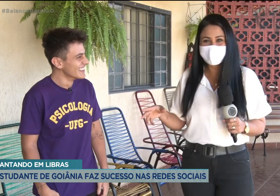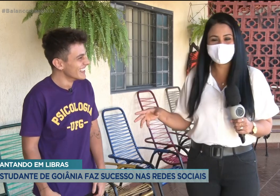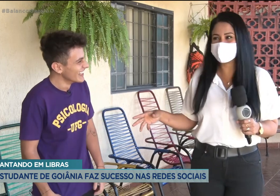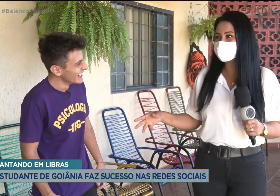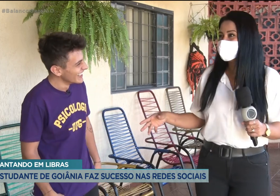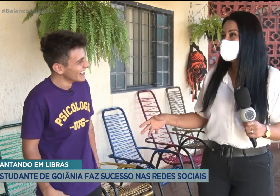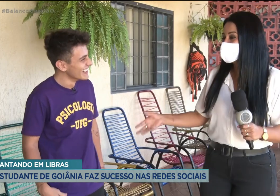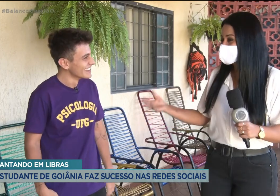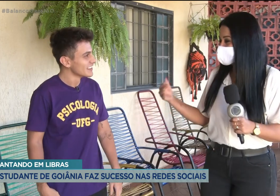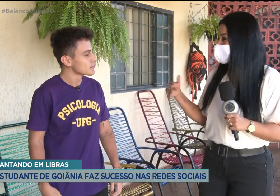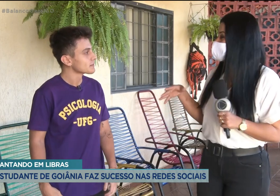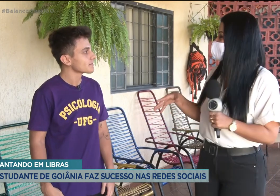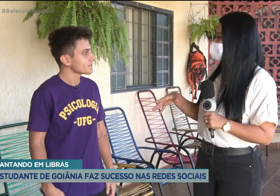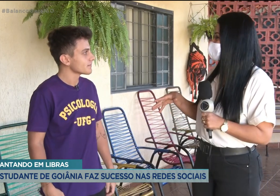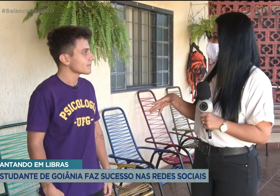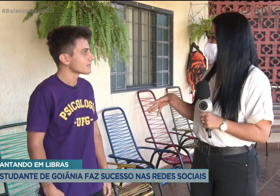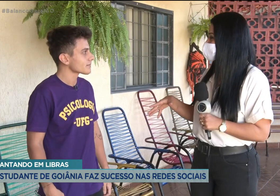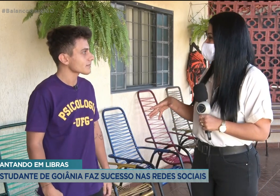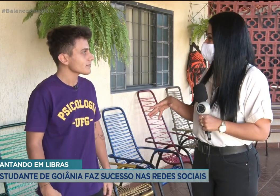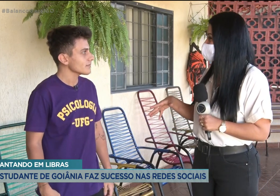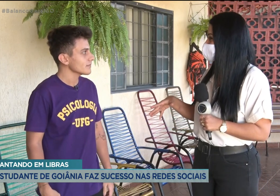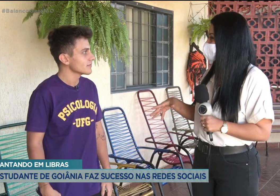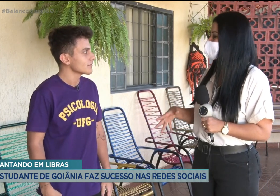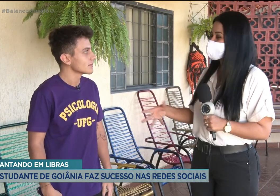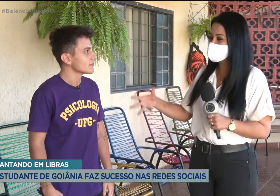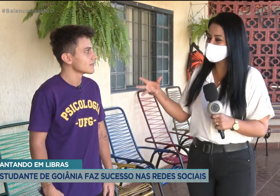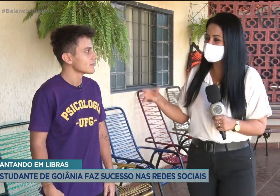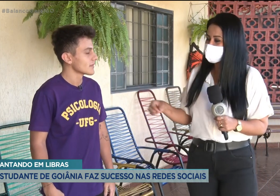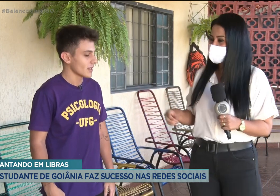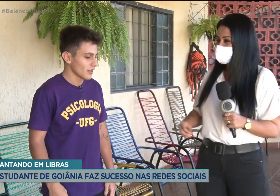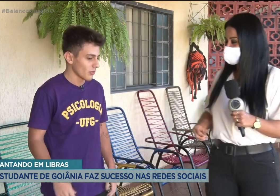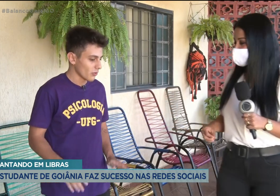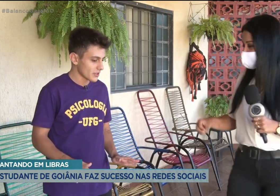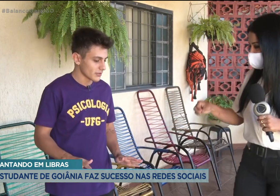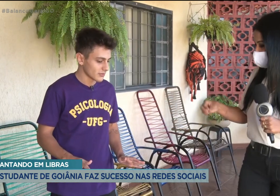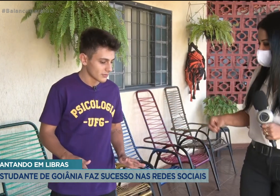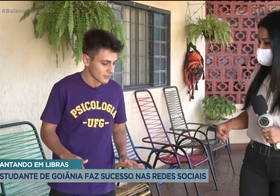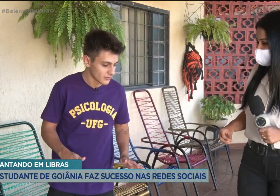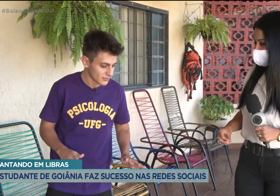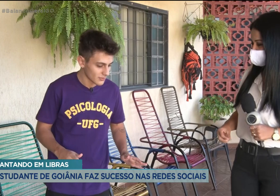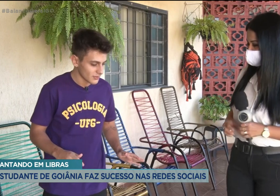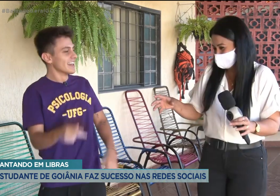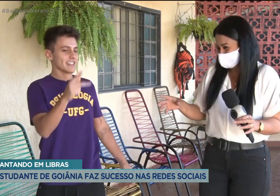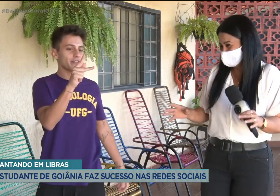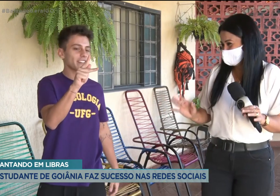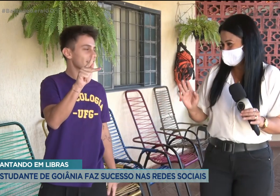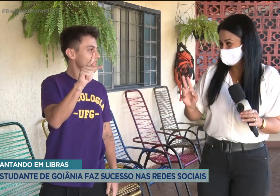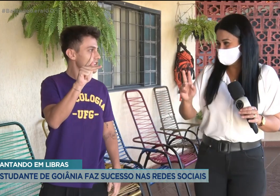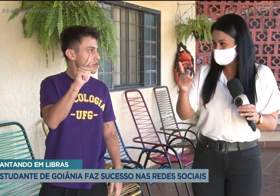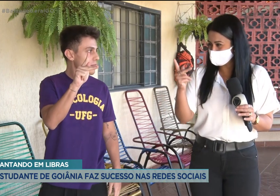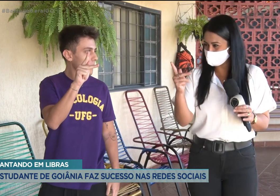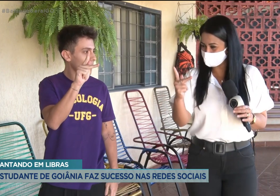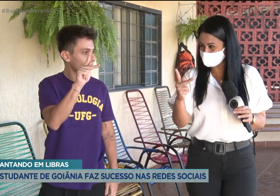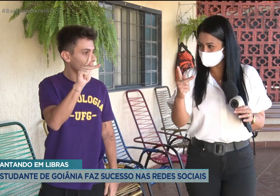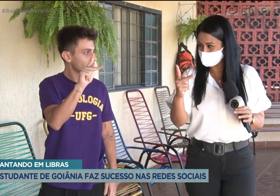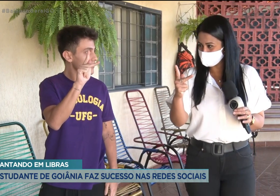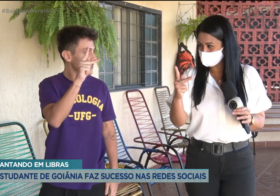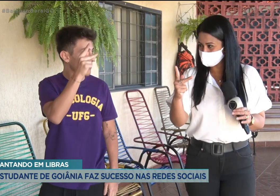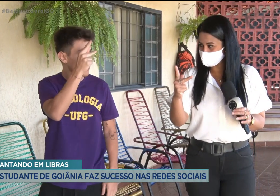alfabeto Mas e a dança? Será que eu consigo? O você vai me ensinar aqui hoje? Hoje? Pra aprender Você faz assim Assim? Esse é o sinal pra